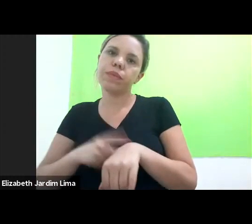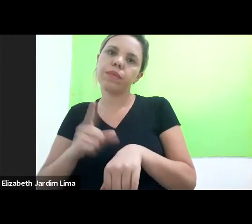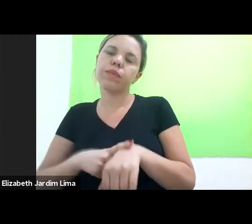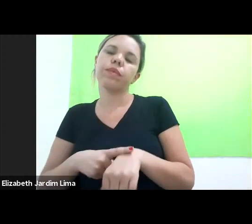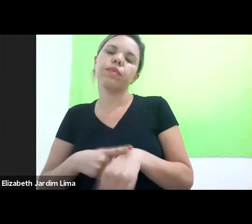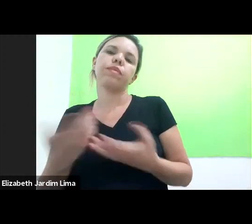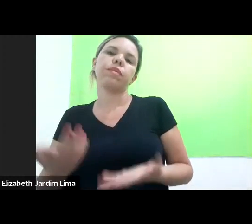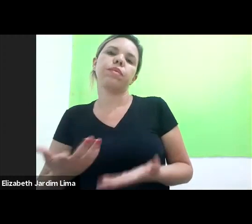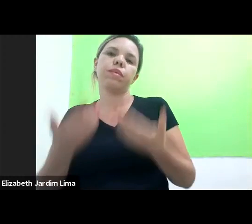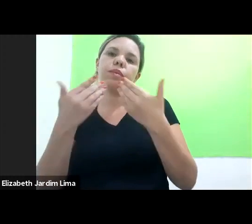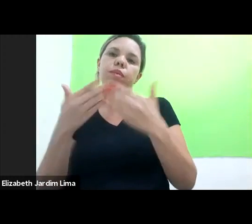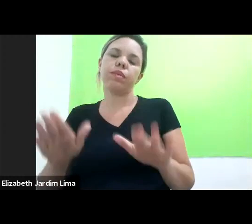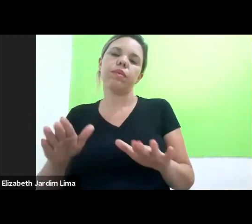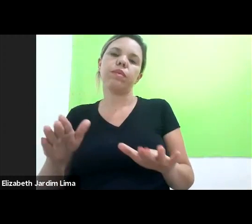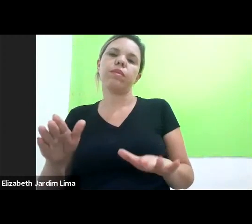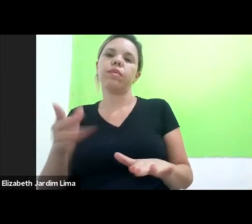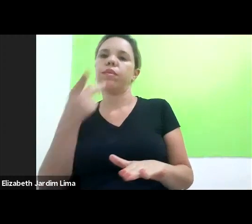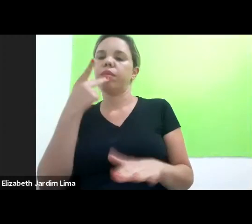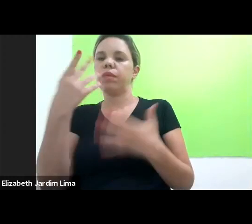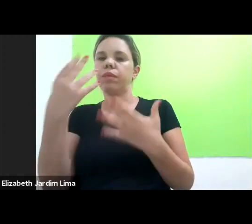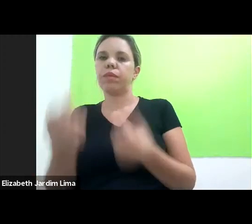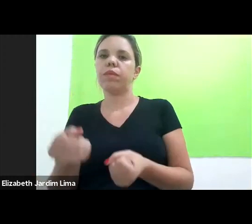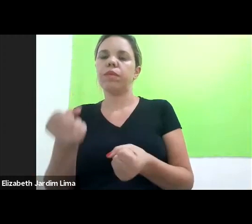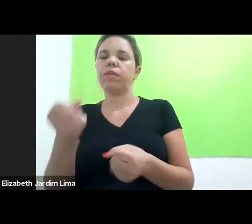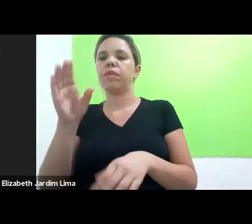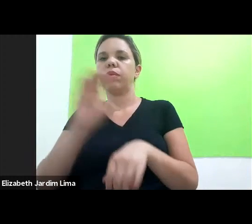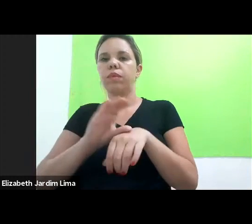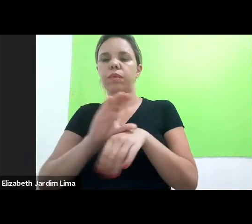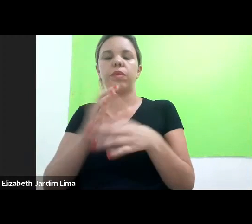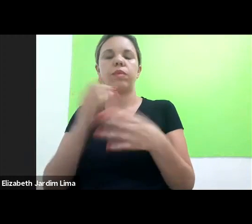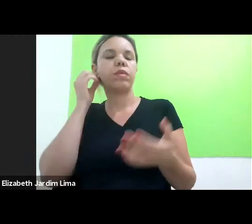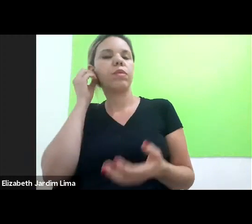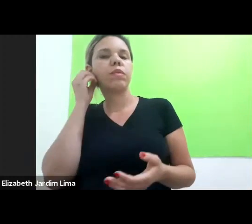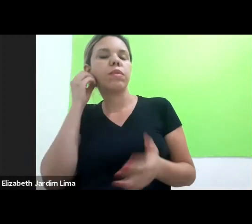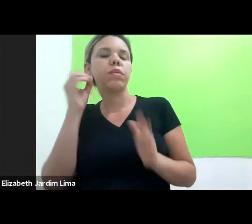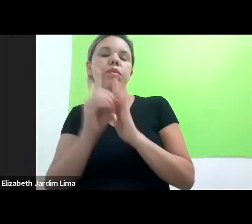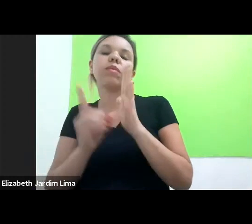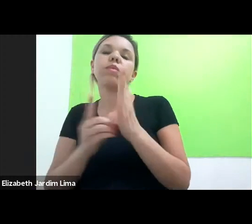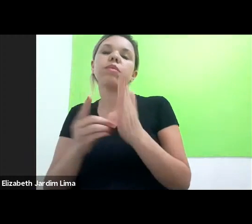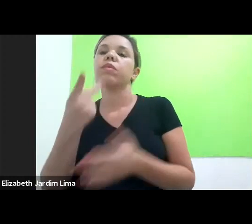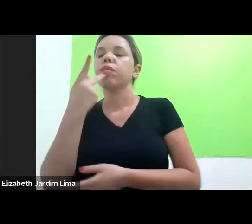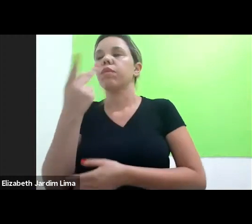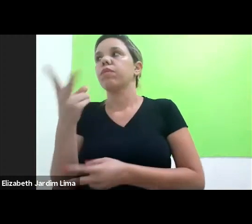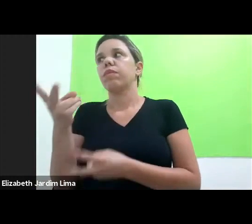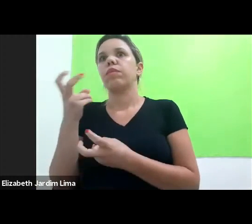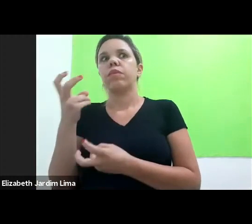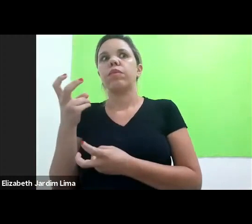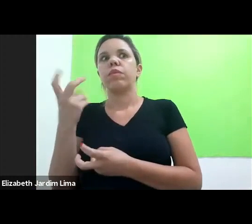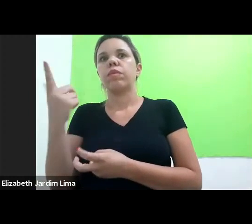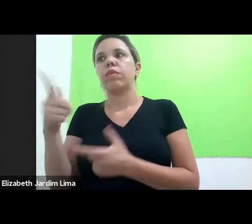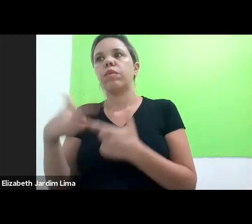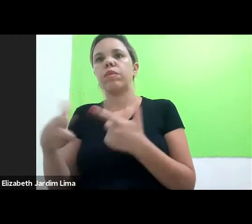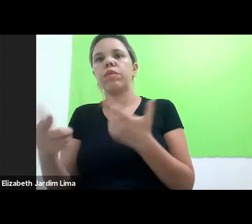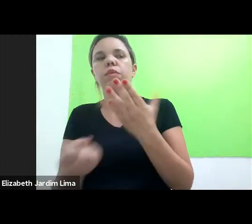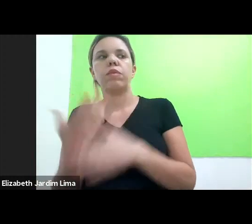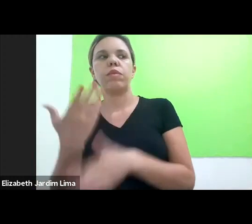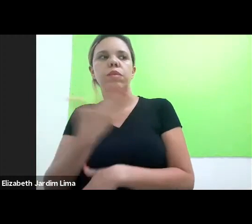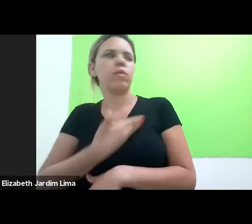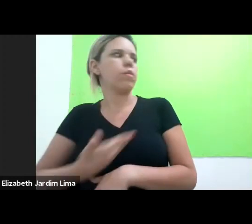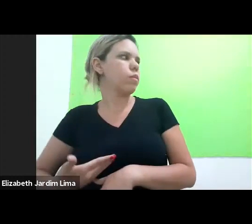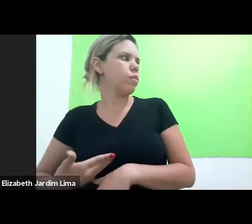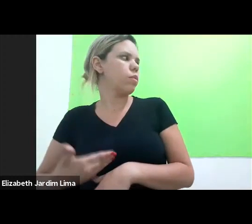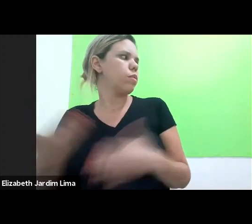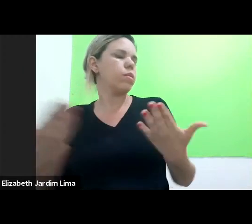para declarar que o decreto é constitucional, e aí a gente vira para né, o governo e fala assim, agora a gente quer